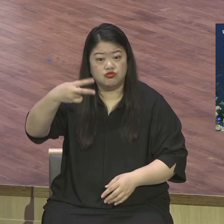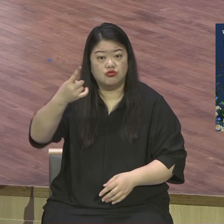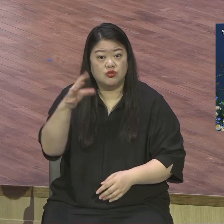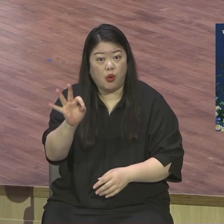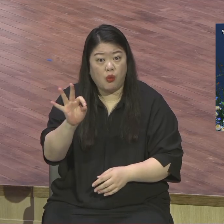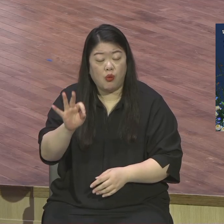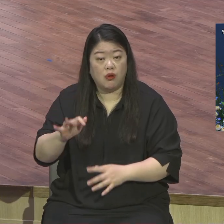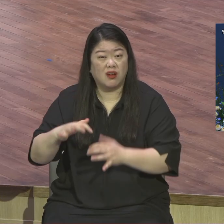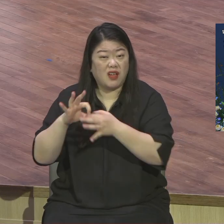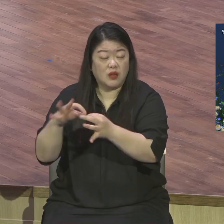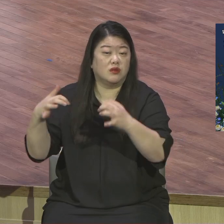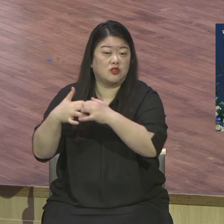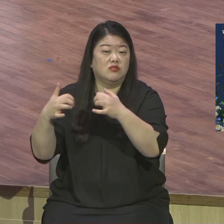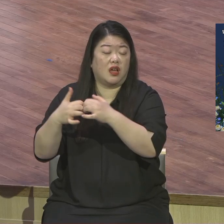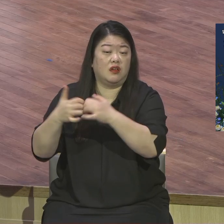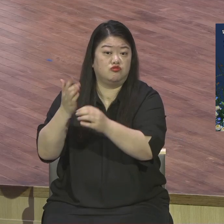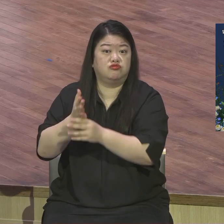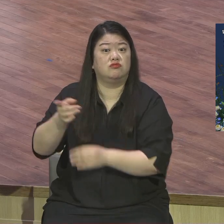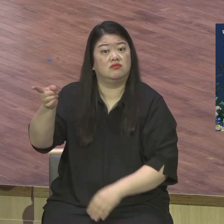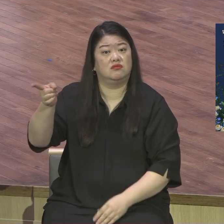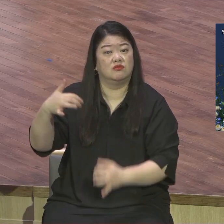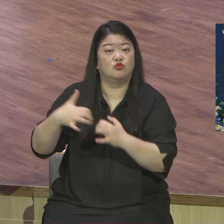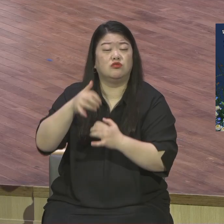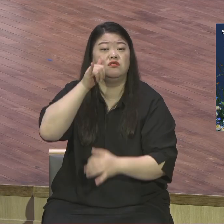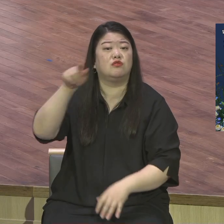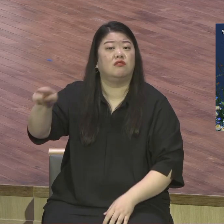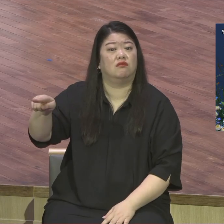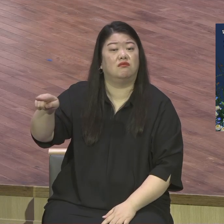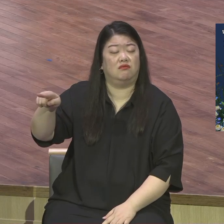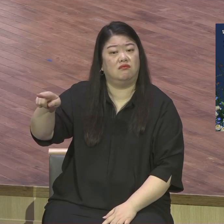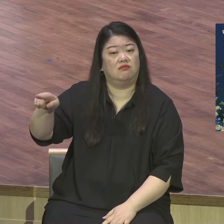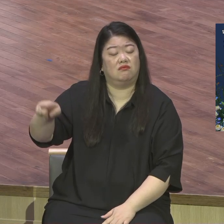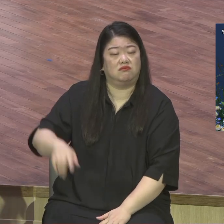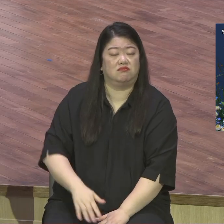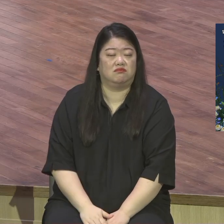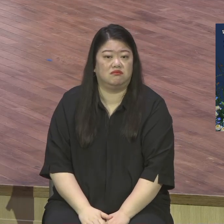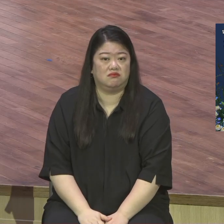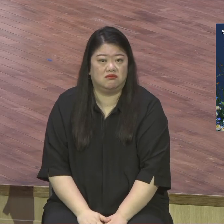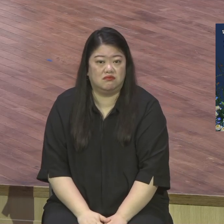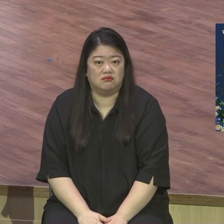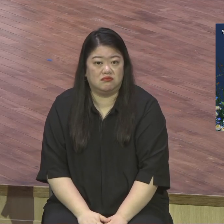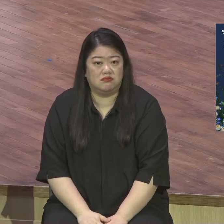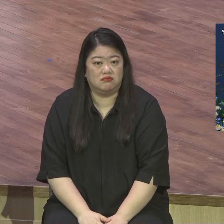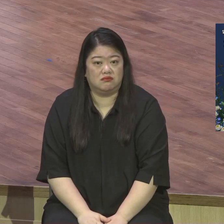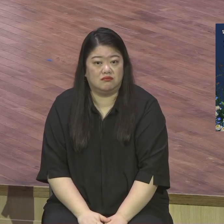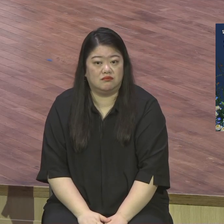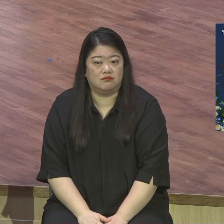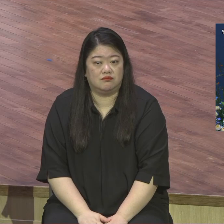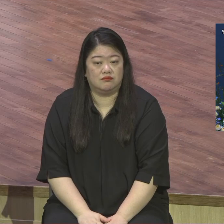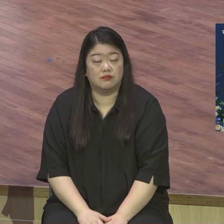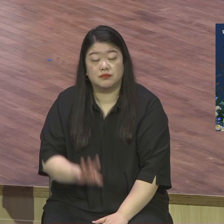수가 상상을 초월합니다 여러분 인터넷 들어가서 내전을 한번 검색해보세요